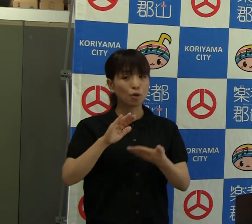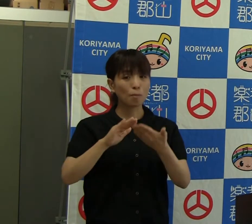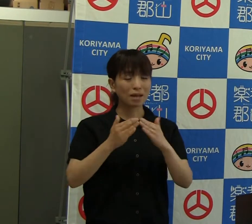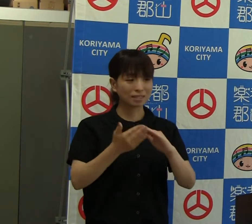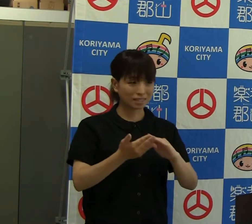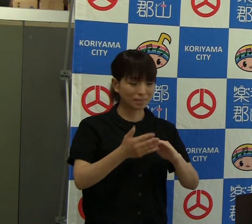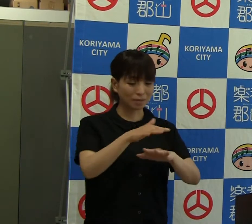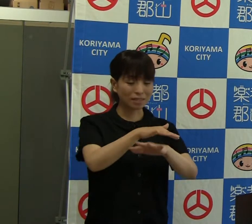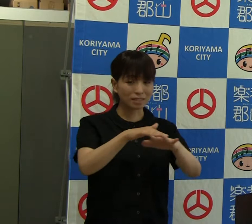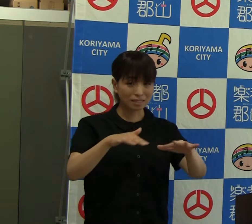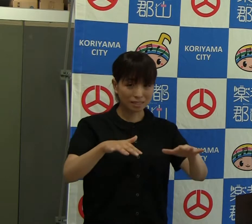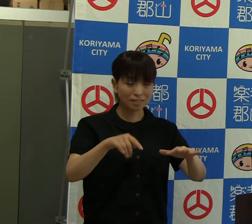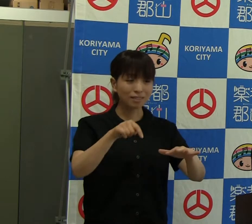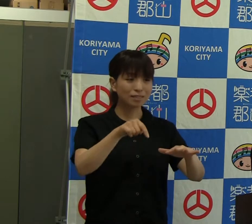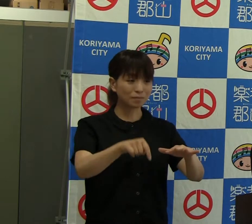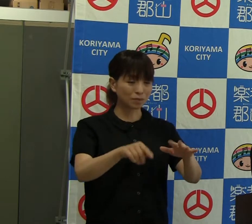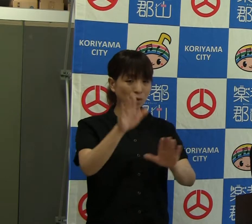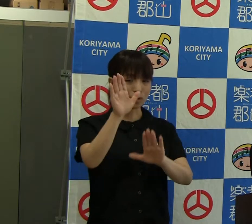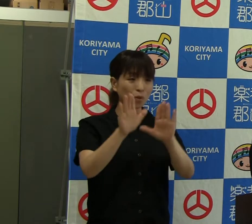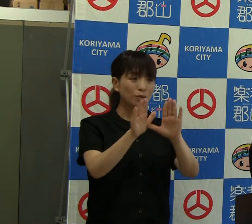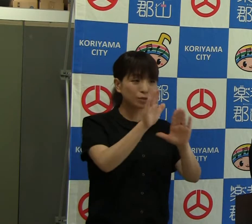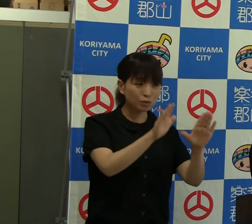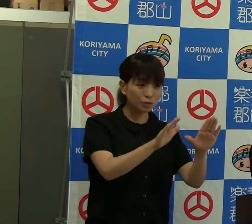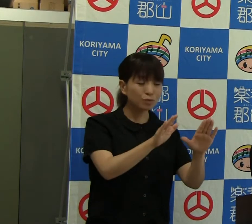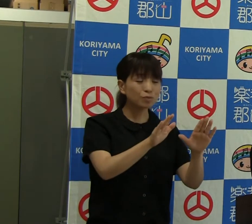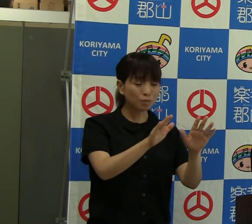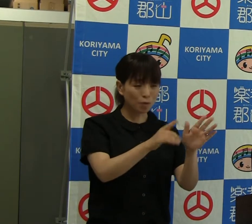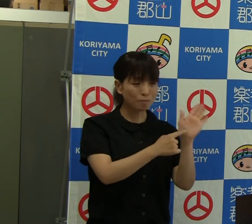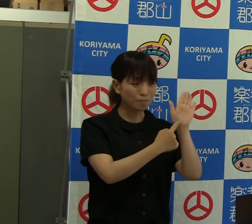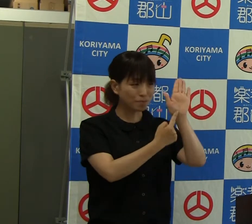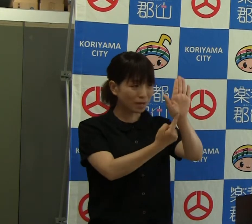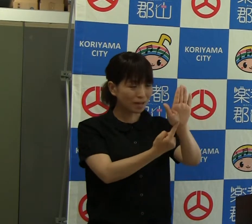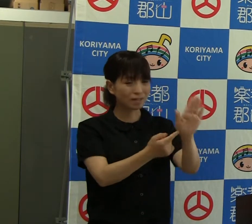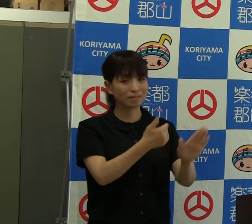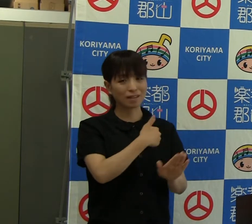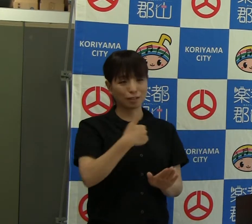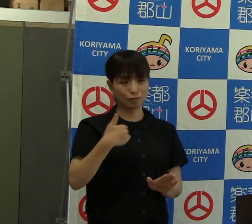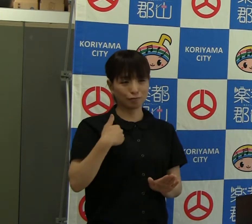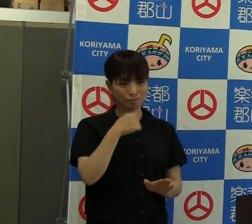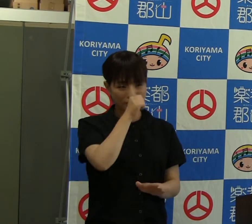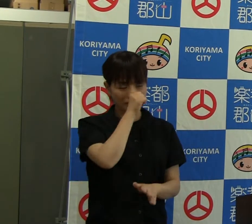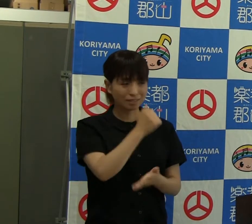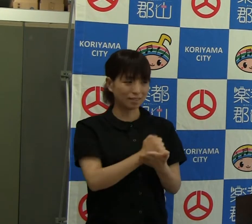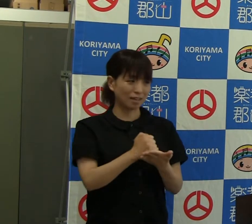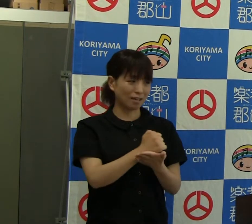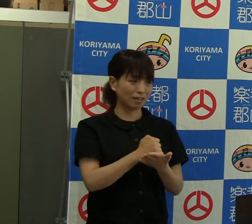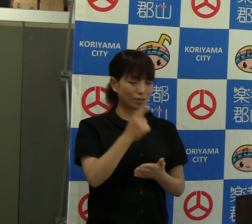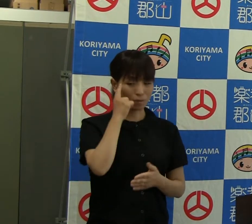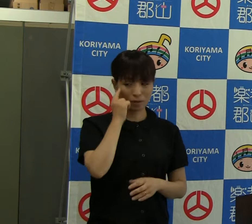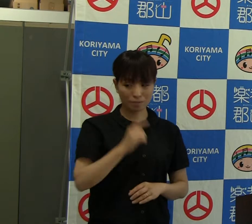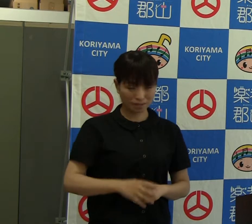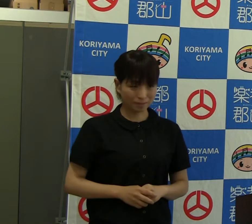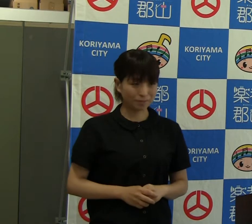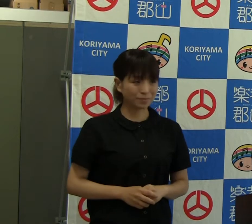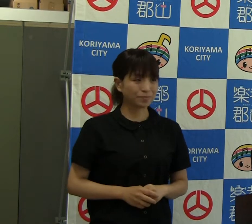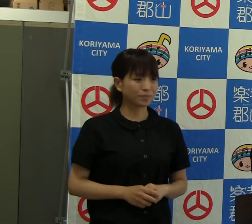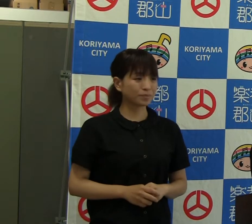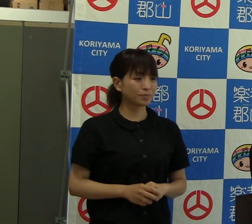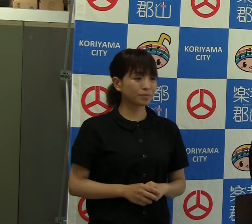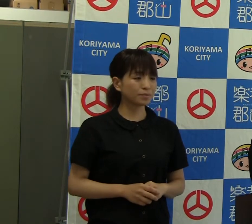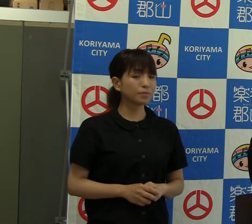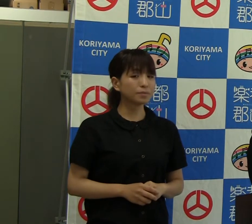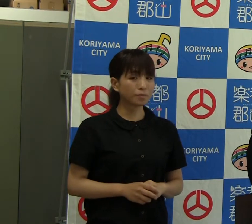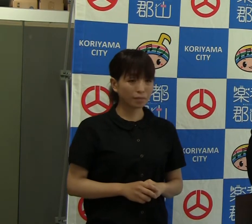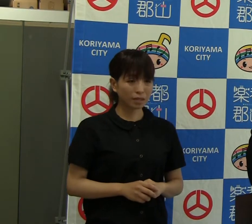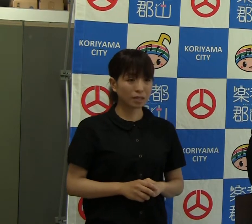をあのレビューできる一つのチャンスになるかなと、でどんどんあの